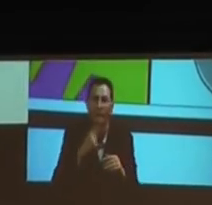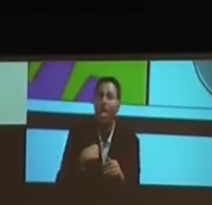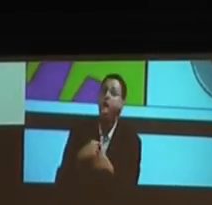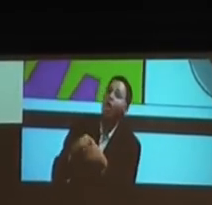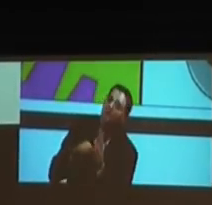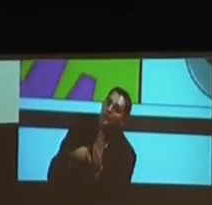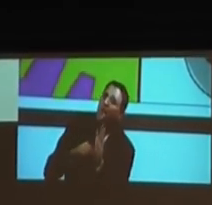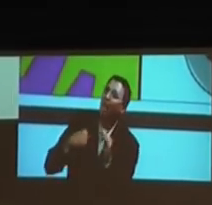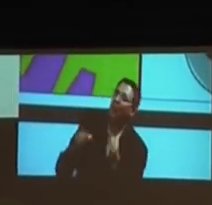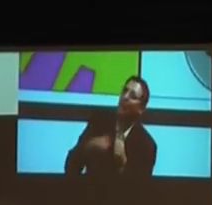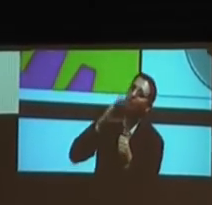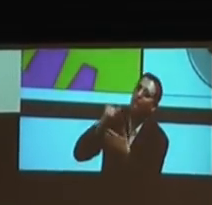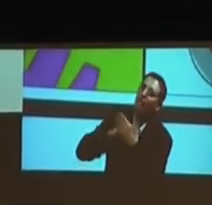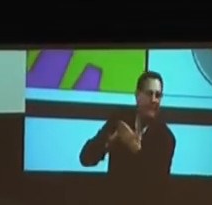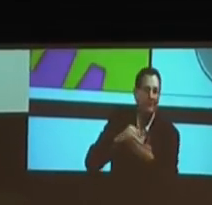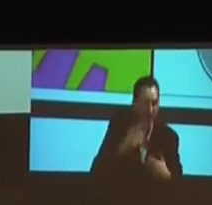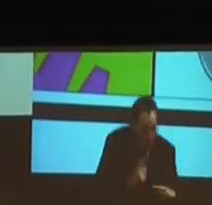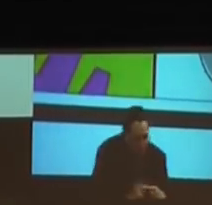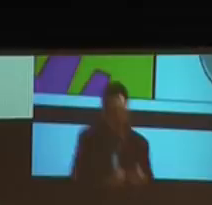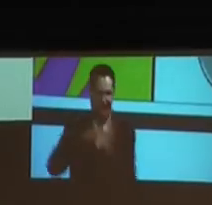positiv ist, schon von einfach an.